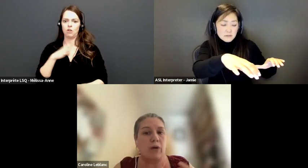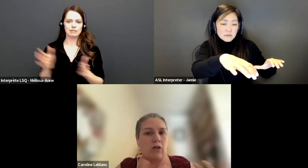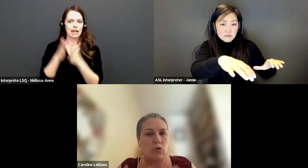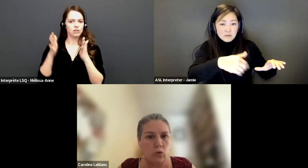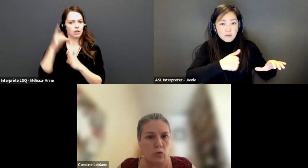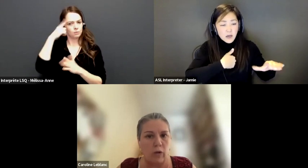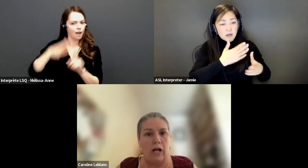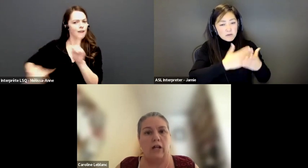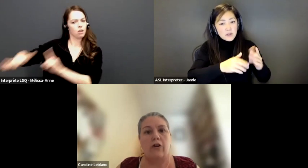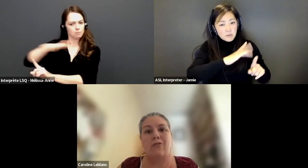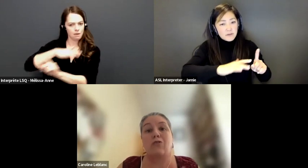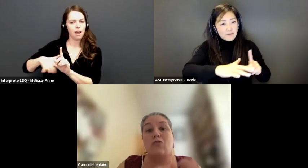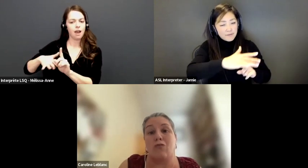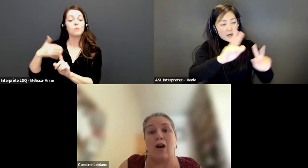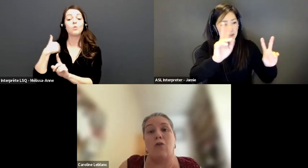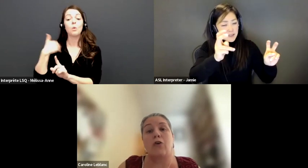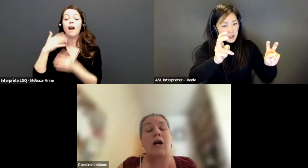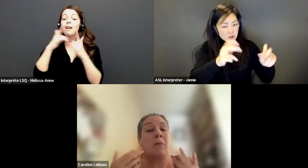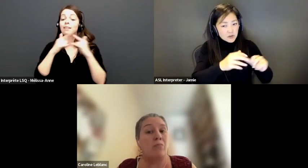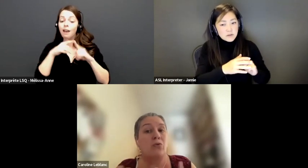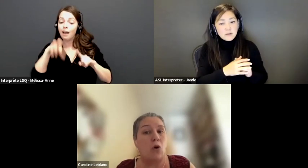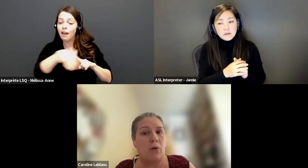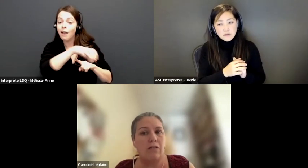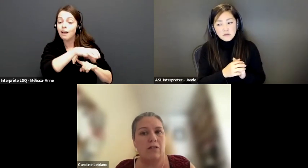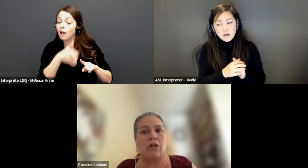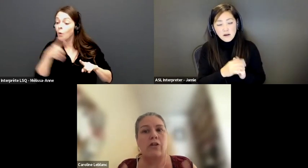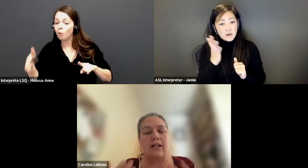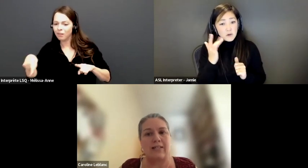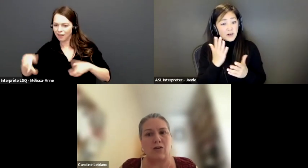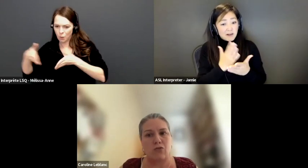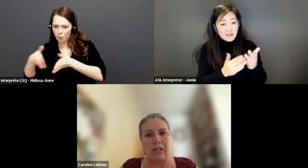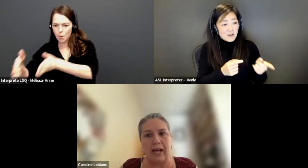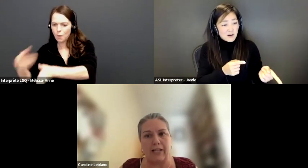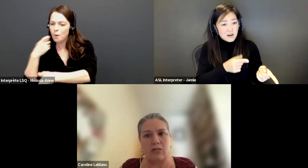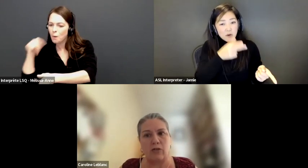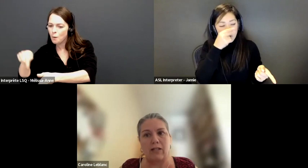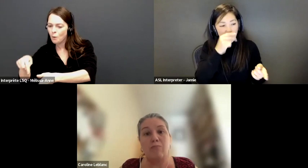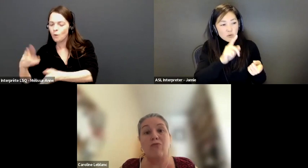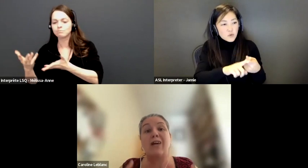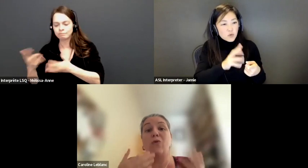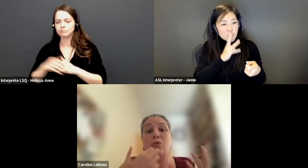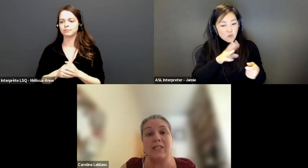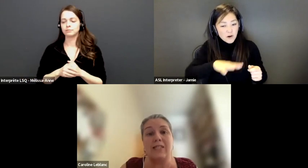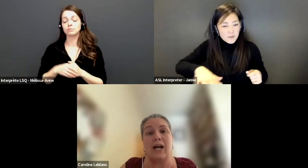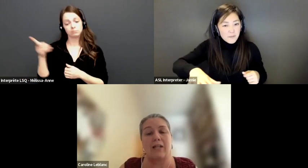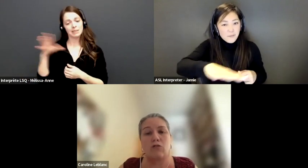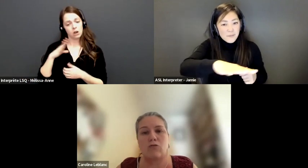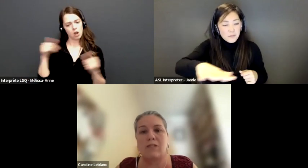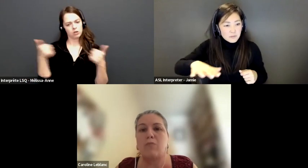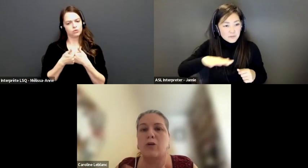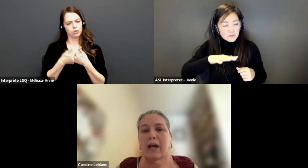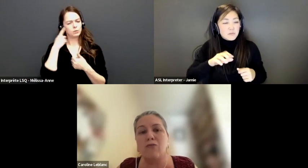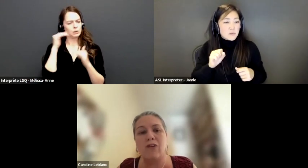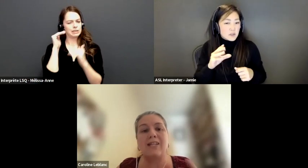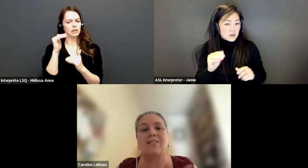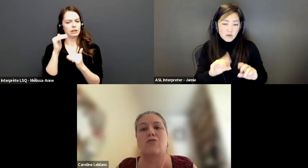se situe près d'un cours d'eau. Donc, toutefois, on a quand même pu comprendre que les enjeux liés à la sécurité pouvaient aussi être utilisés